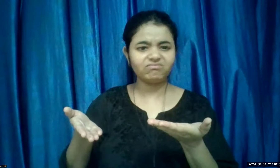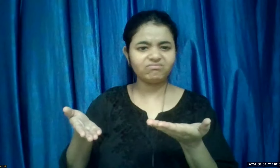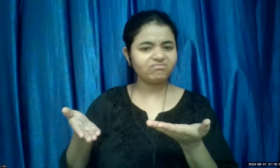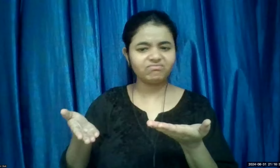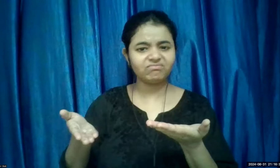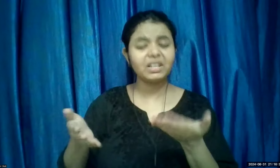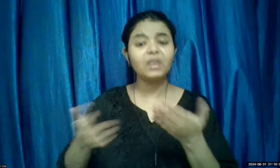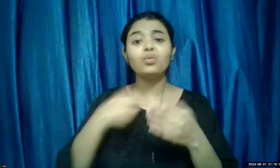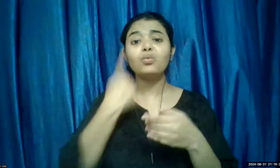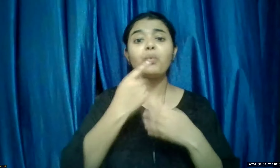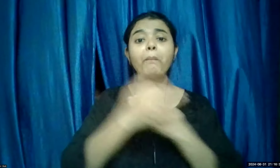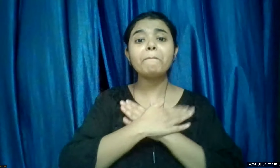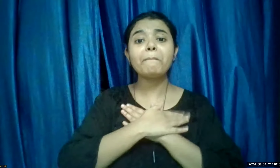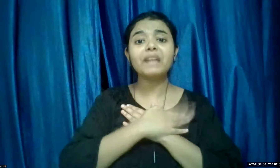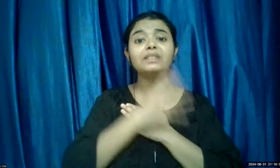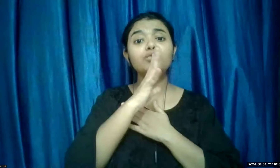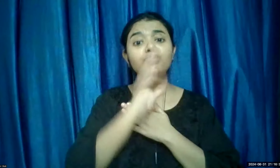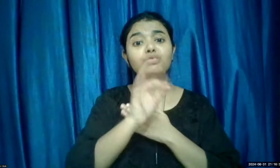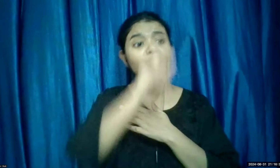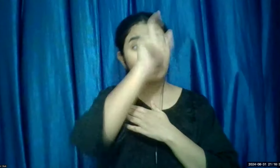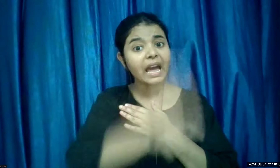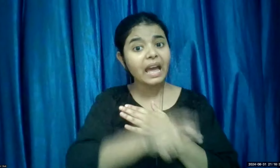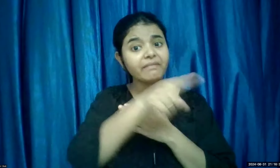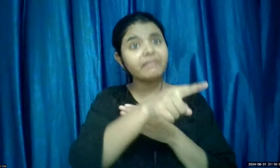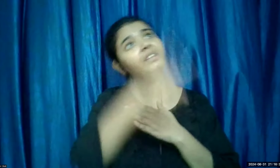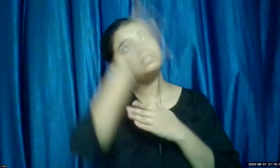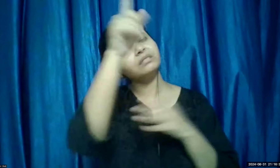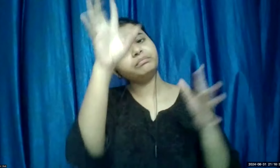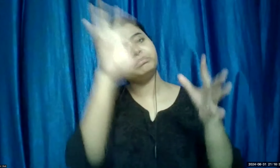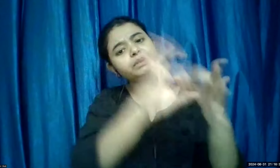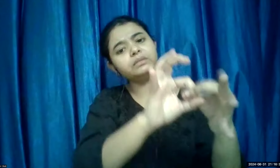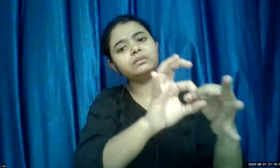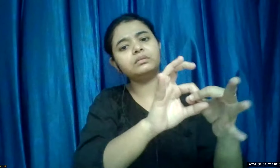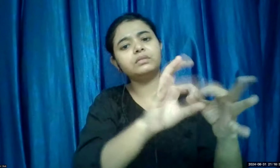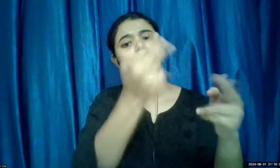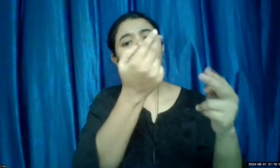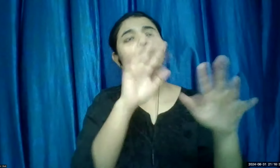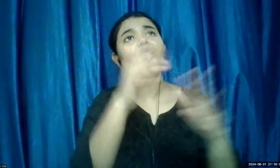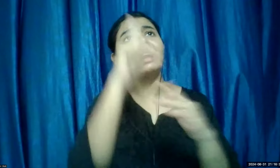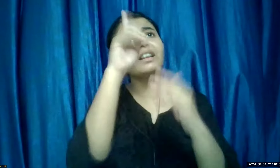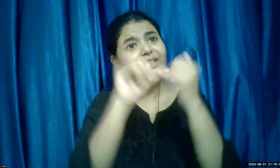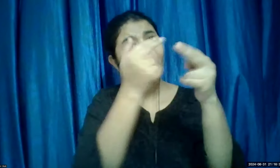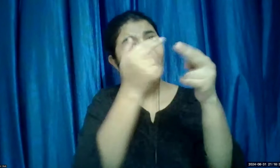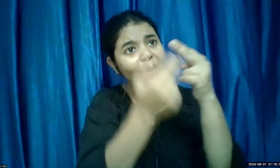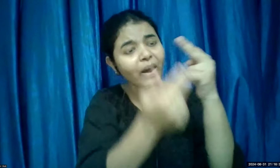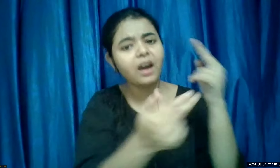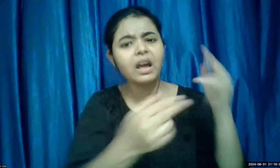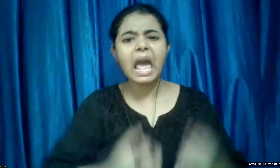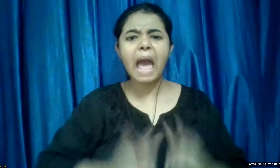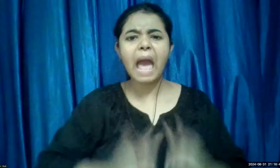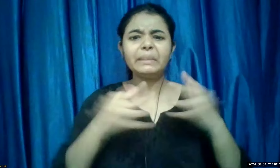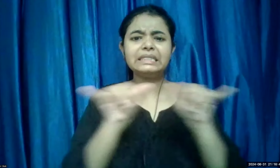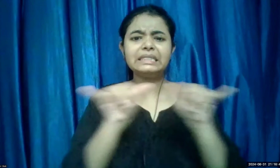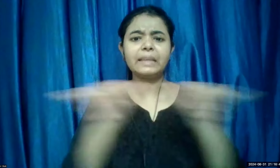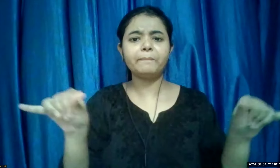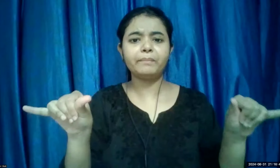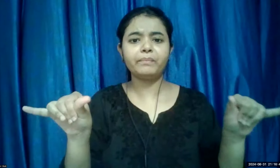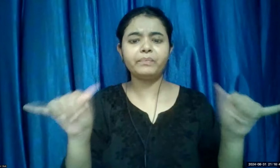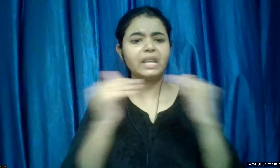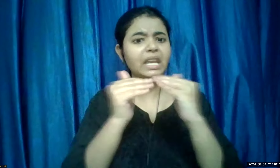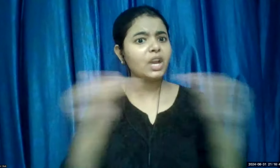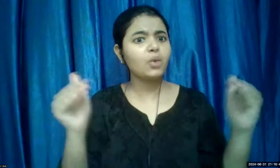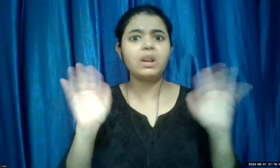को मात्र दूसरे भक्त के साथ भगवान की लीलाओं की चर्चा करने से प्राप्त हो जाती है, उससे